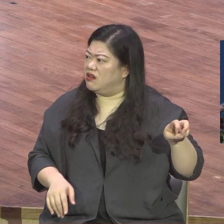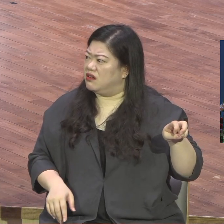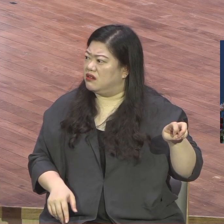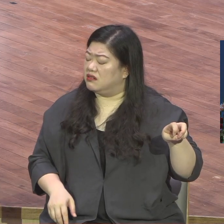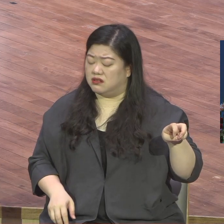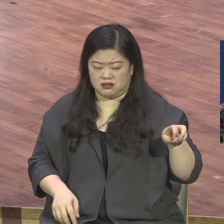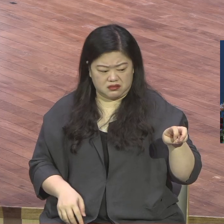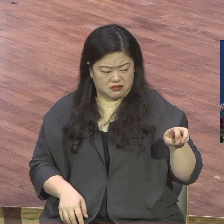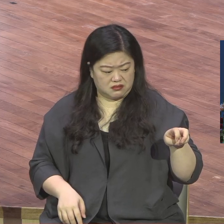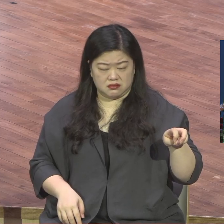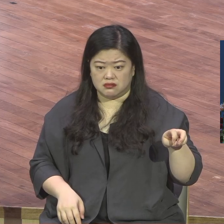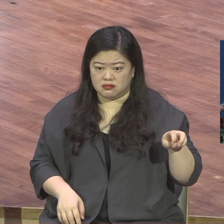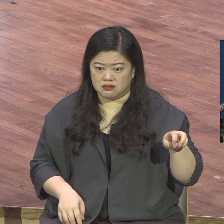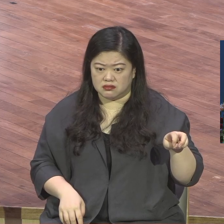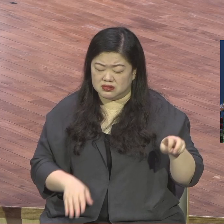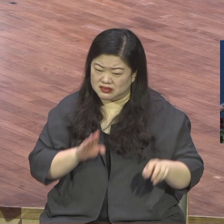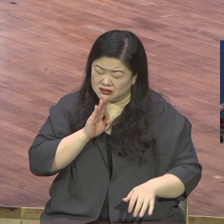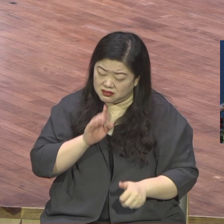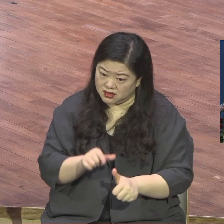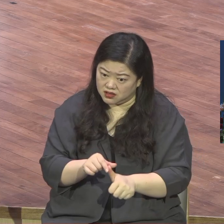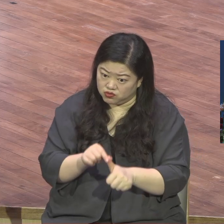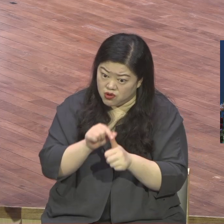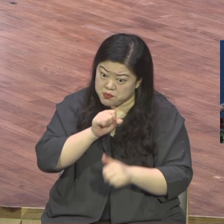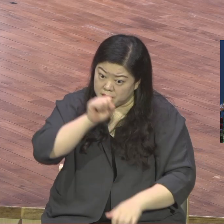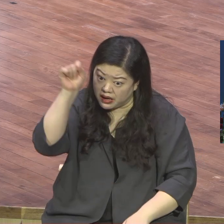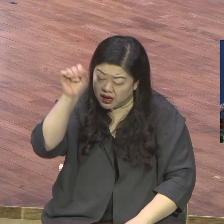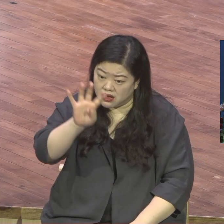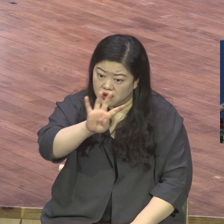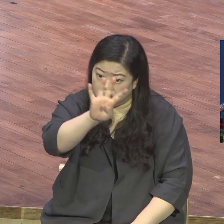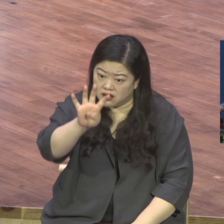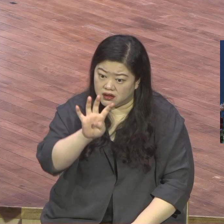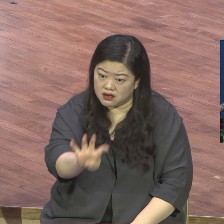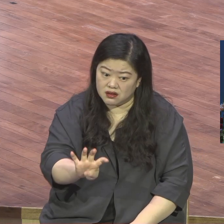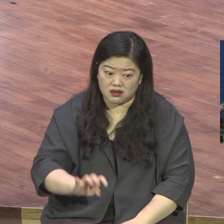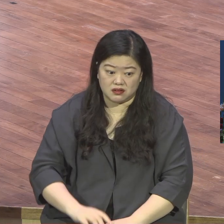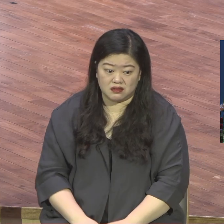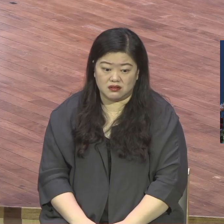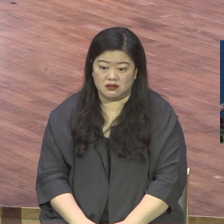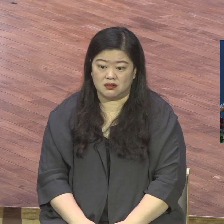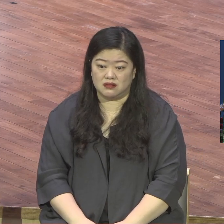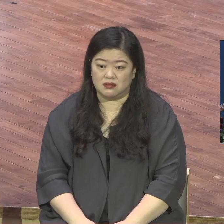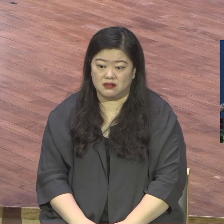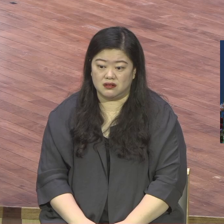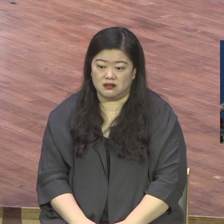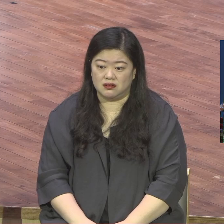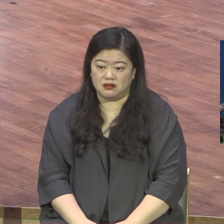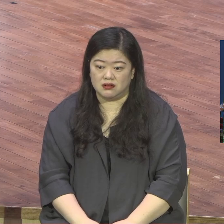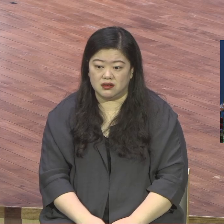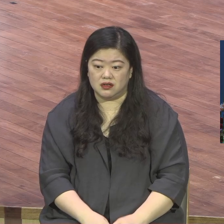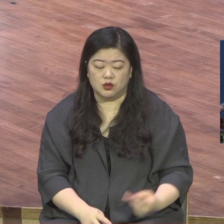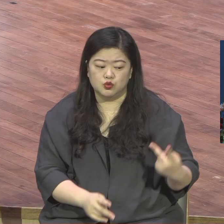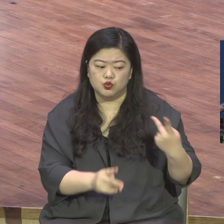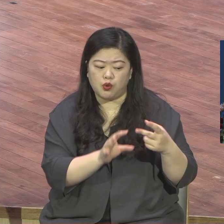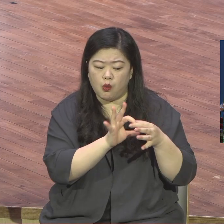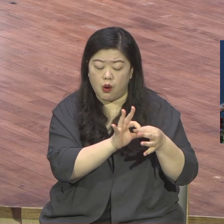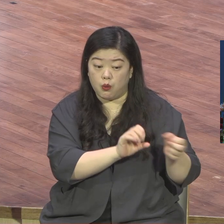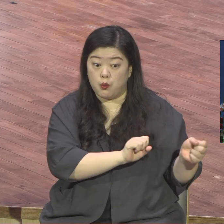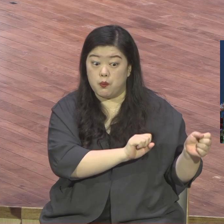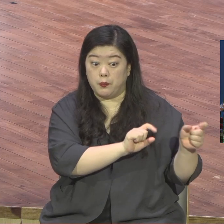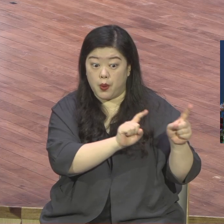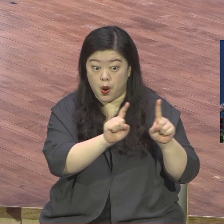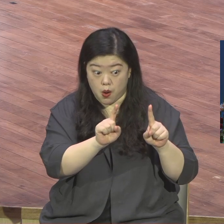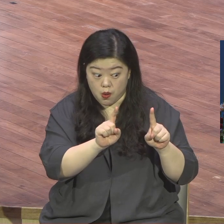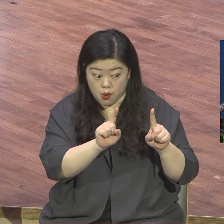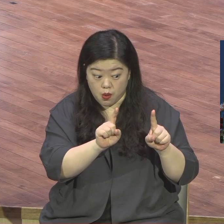것은요, 관계 회복의 중요성을 말하고 있습니다. 관계 회복. 여러분